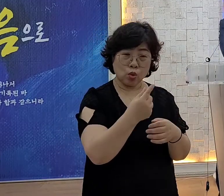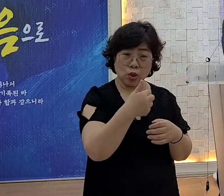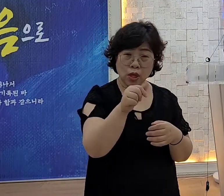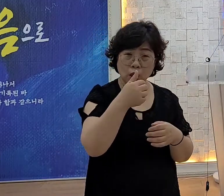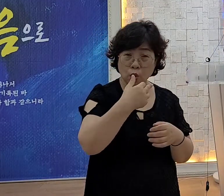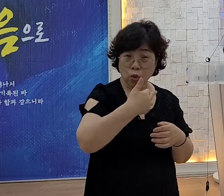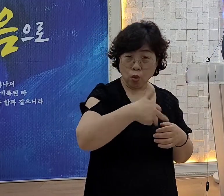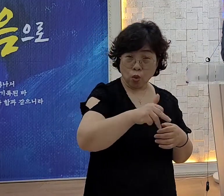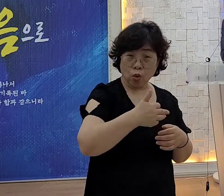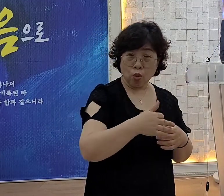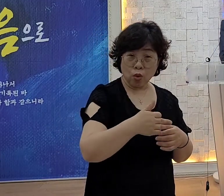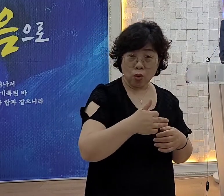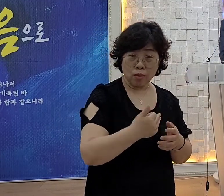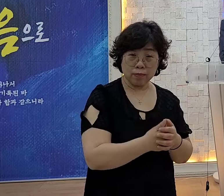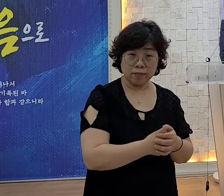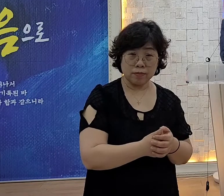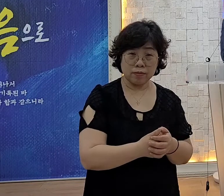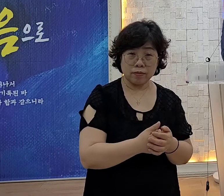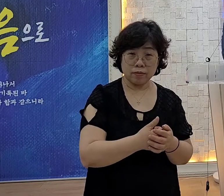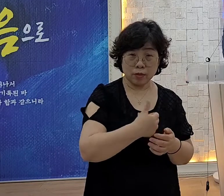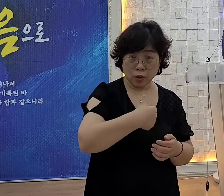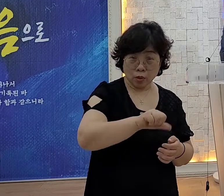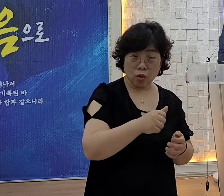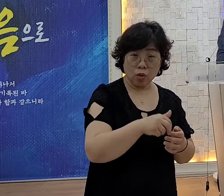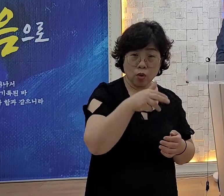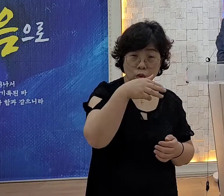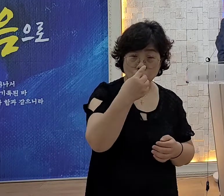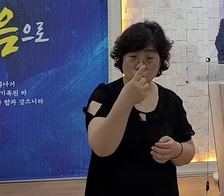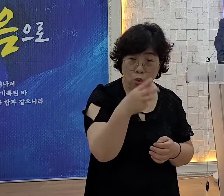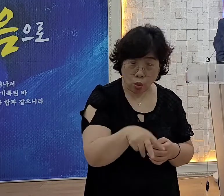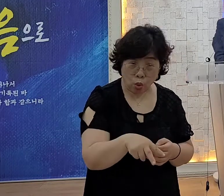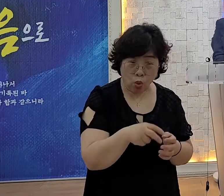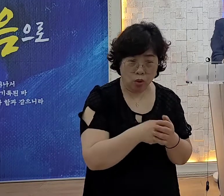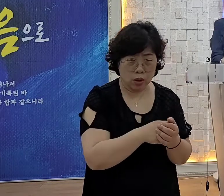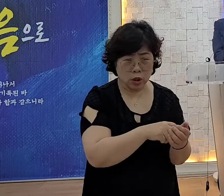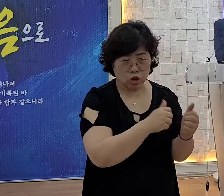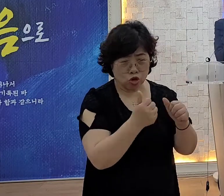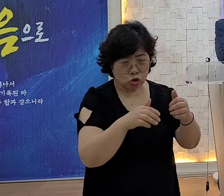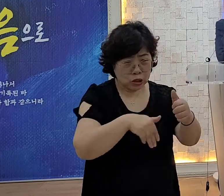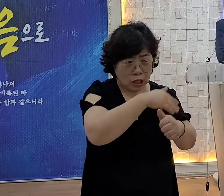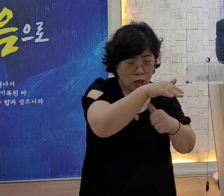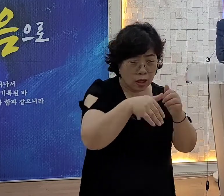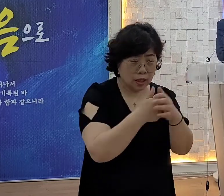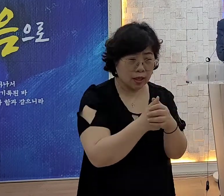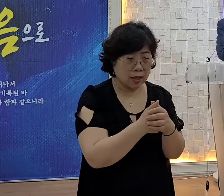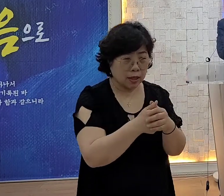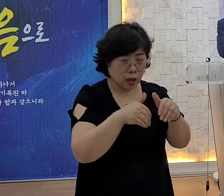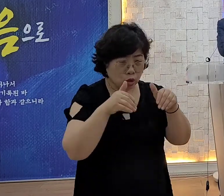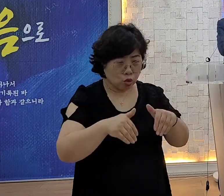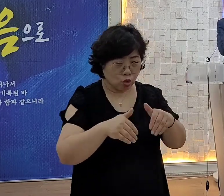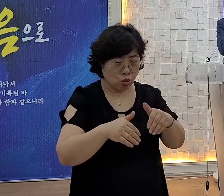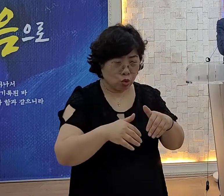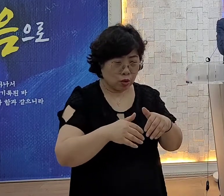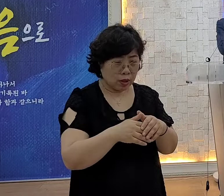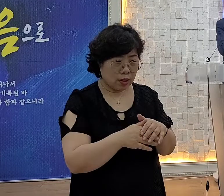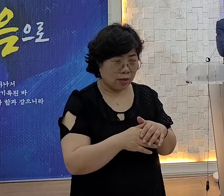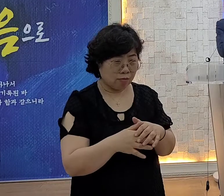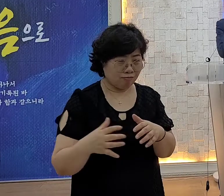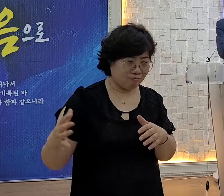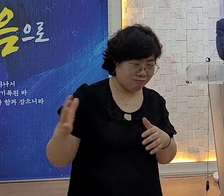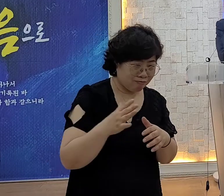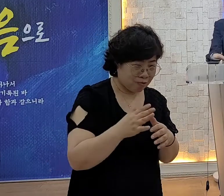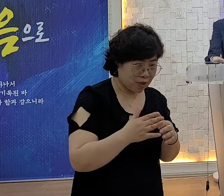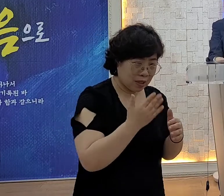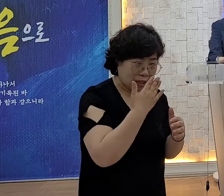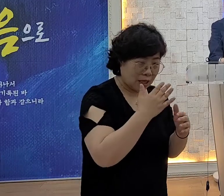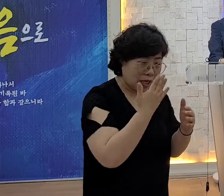지금 죽을 뻔한 상황에서 이 아브라함이 자기 하인 318명을 거느리고 가서 그 가나안 그